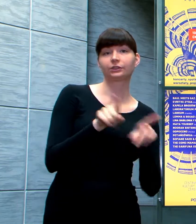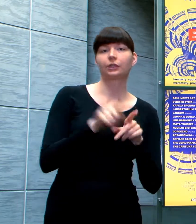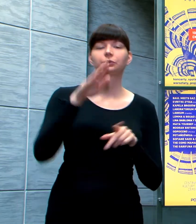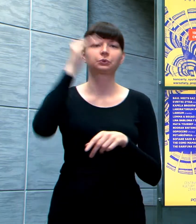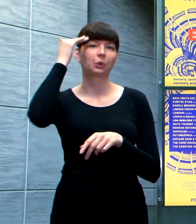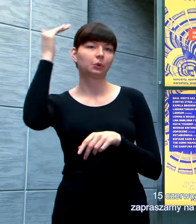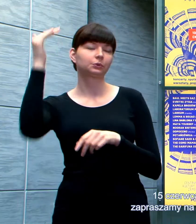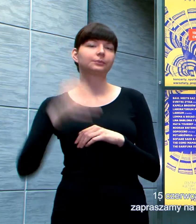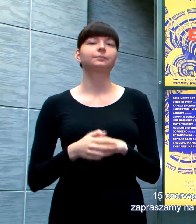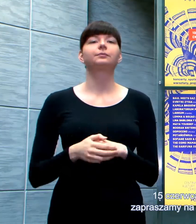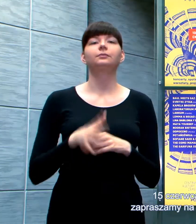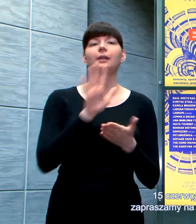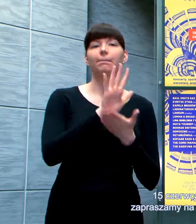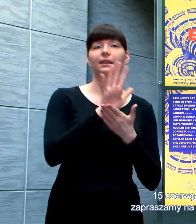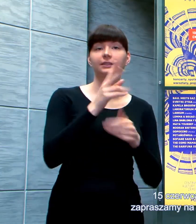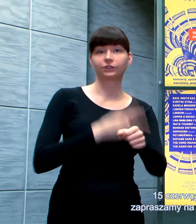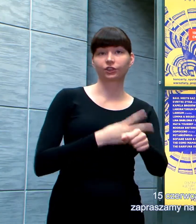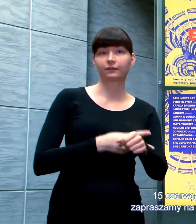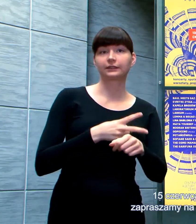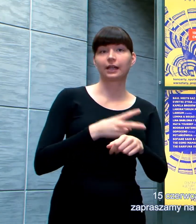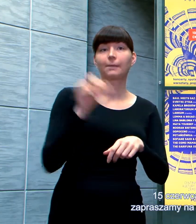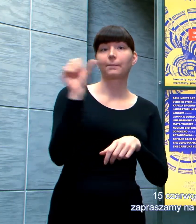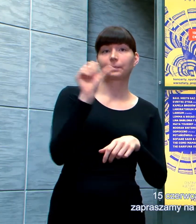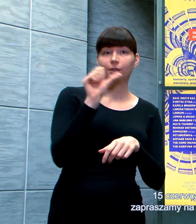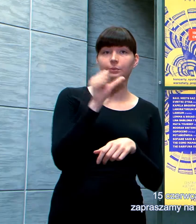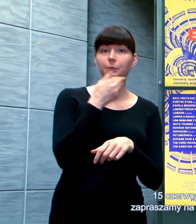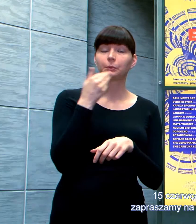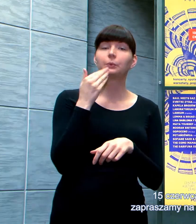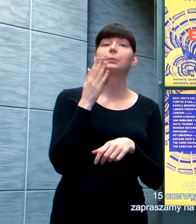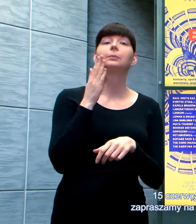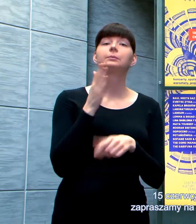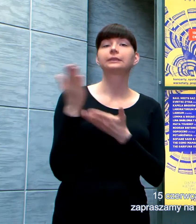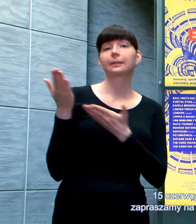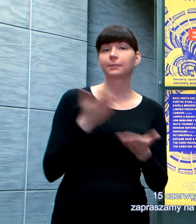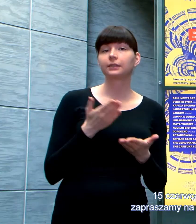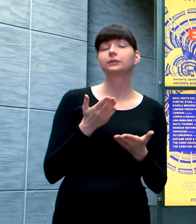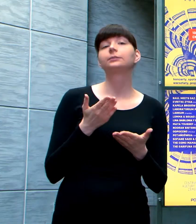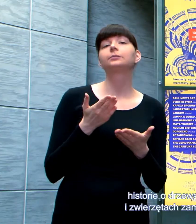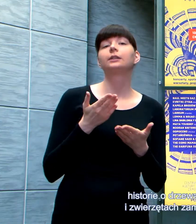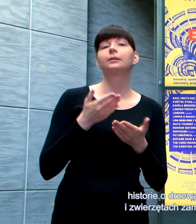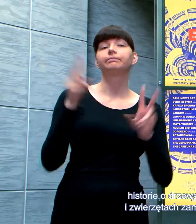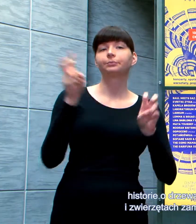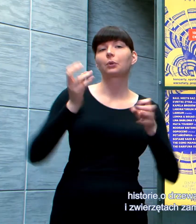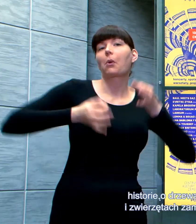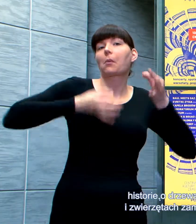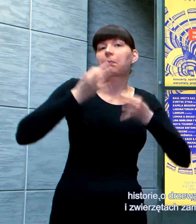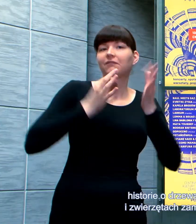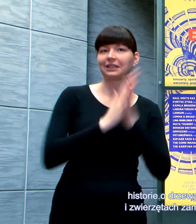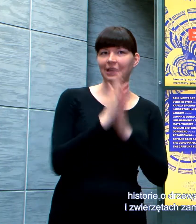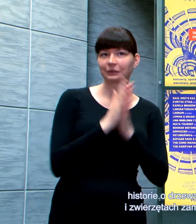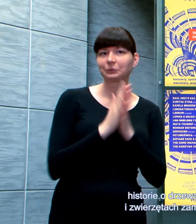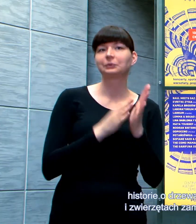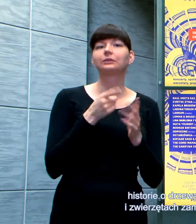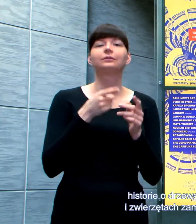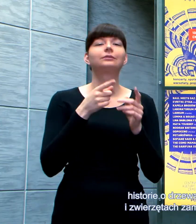dorosłych. 15 czerwca o godzinie 13 zapraszamy na opowieści lasu. Historię o